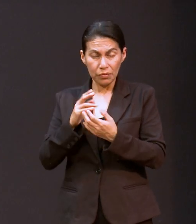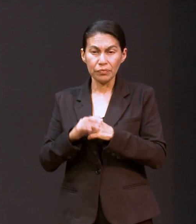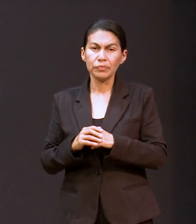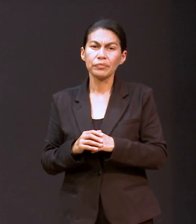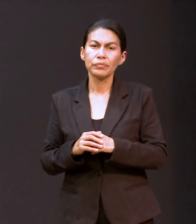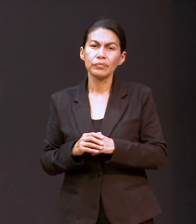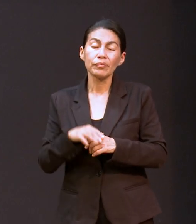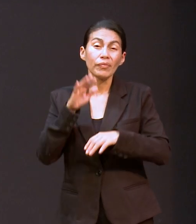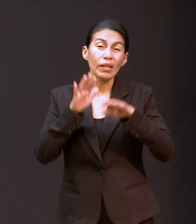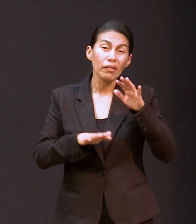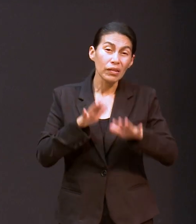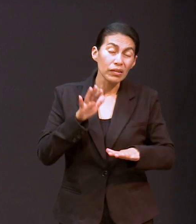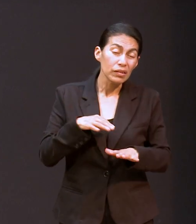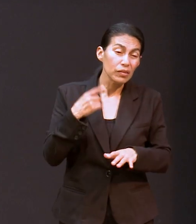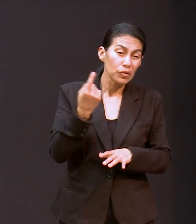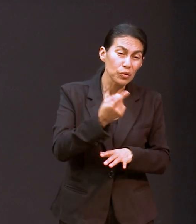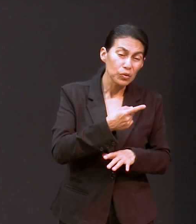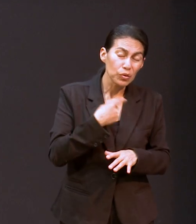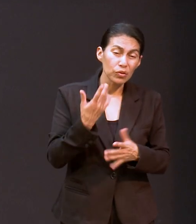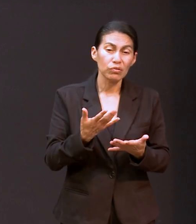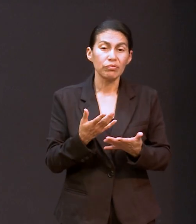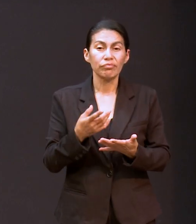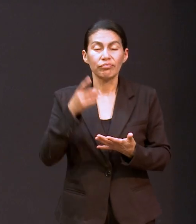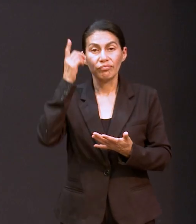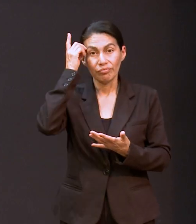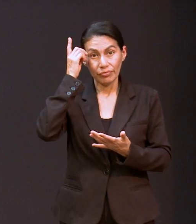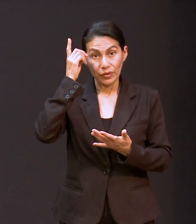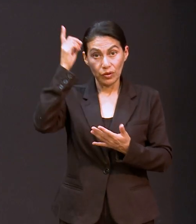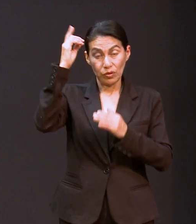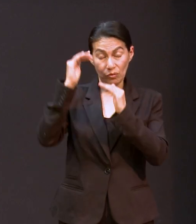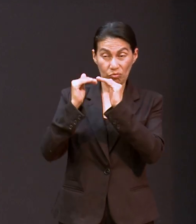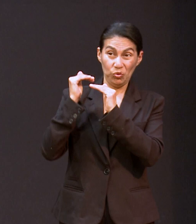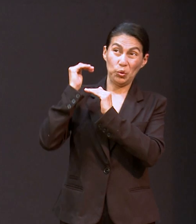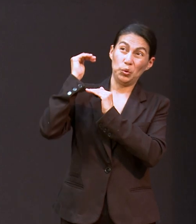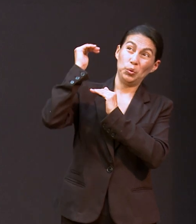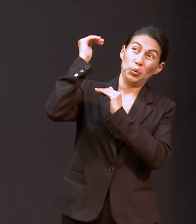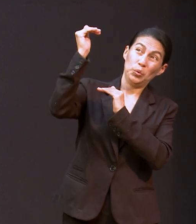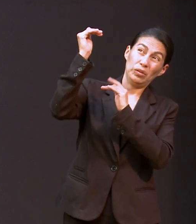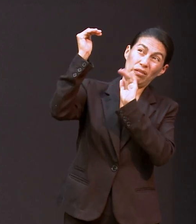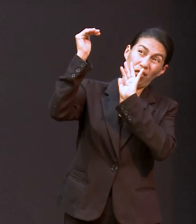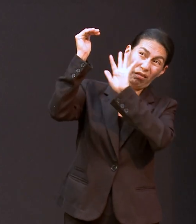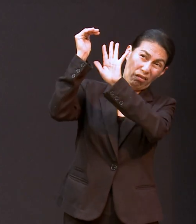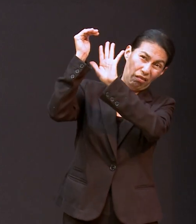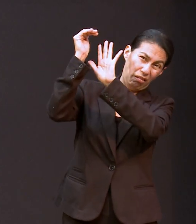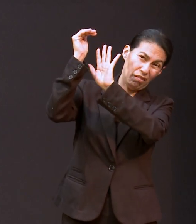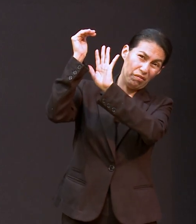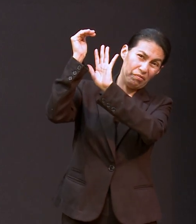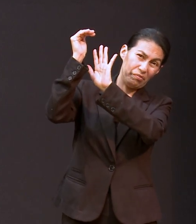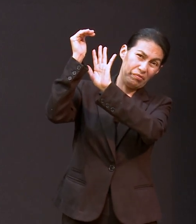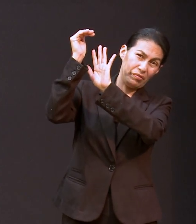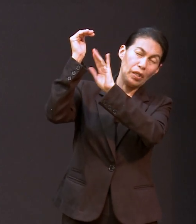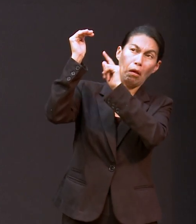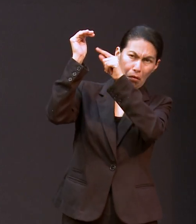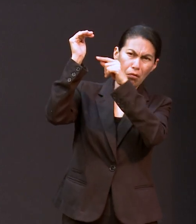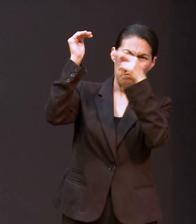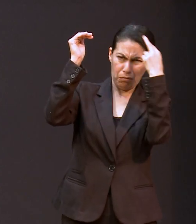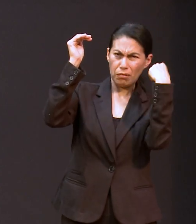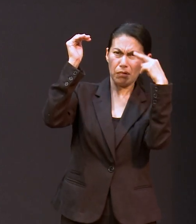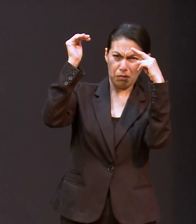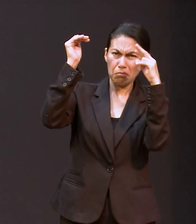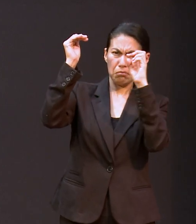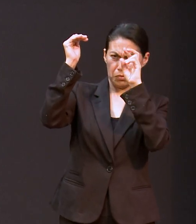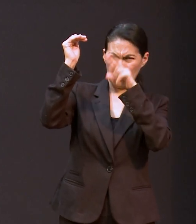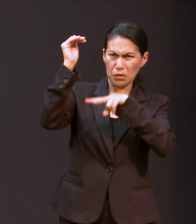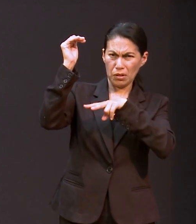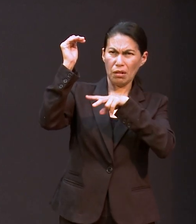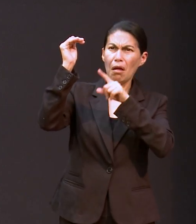la cosa es que muchos de nosotros queremos nos ponemos a Dios en en un estatuto a como un